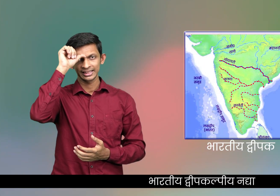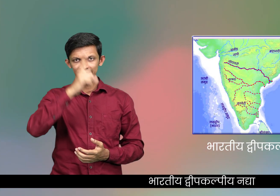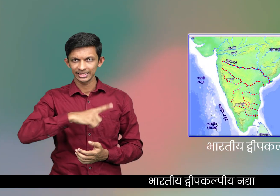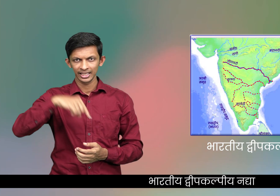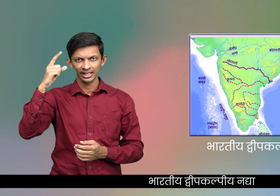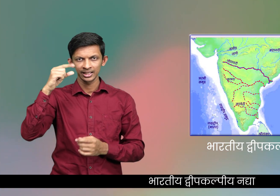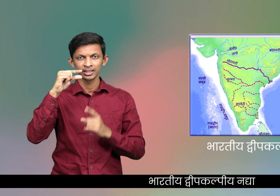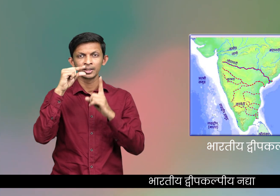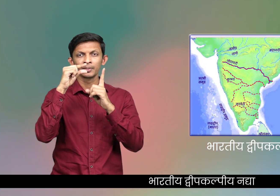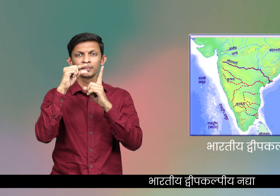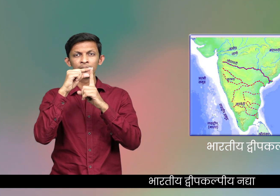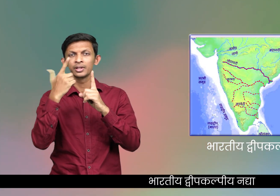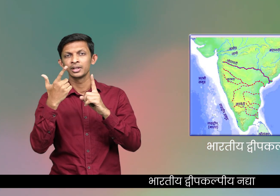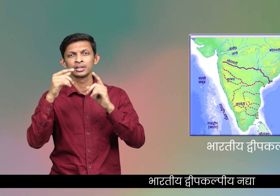भारतीय द्विकल्पीय नद्या.